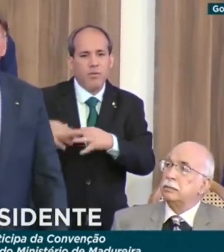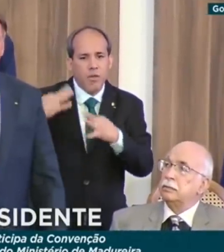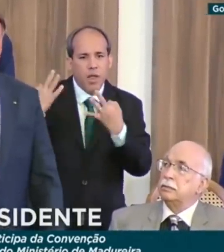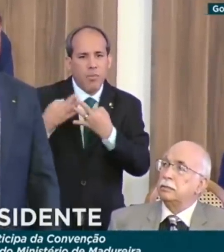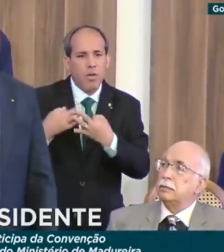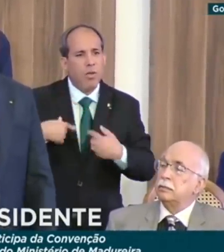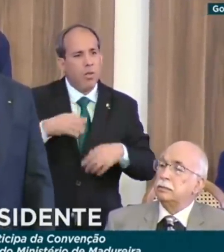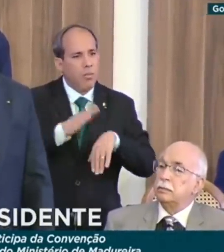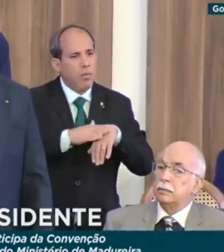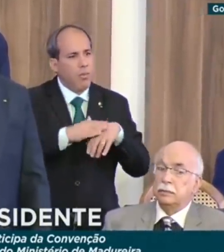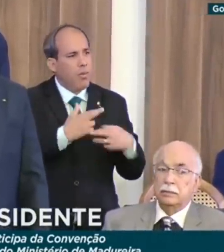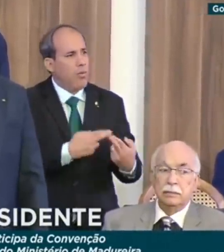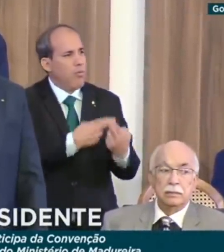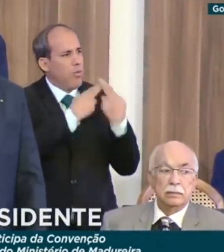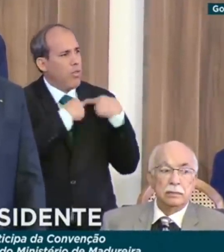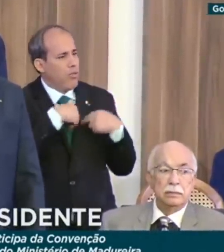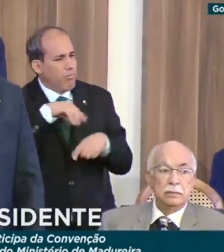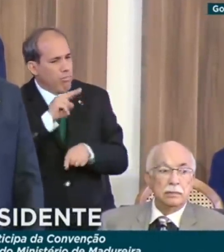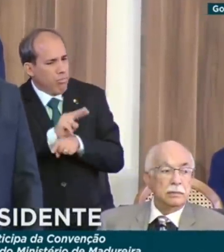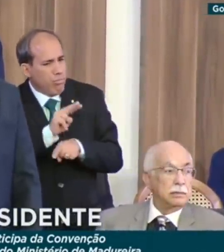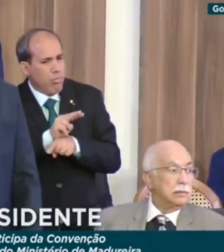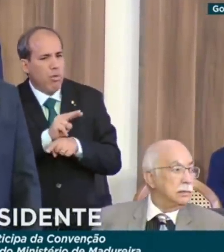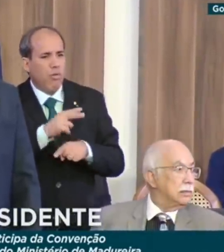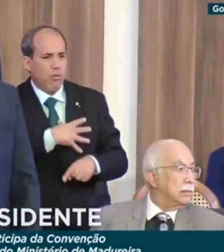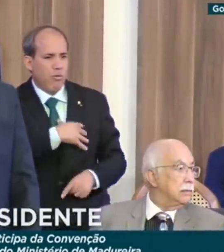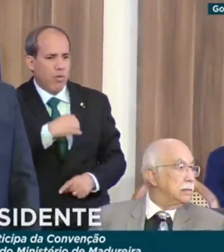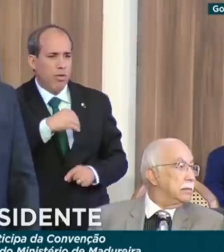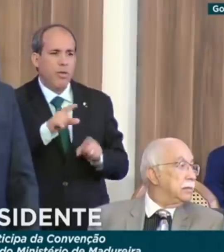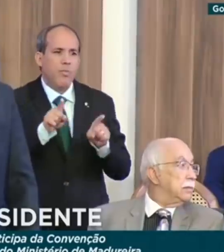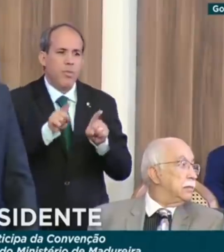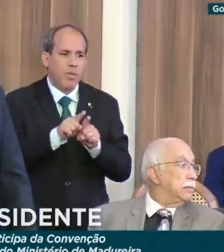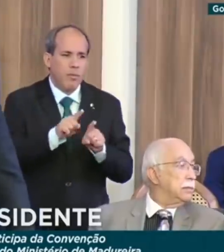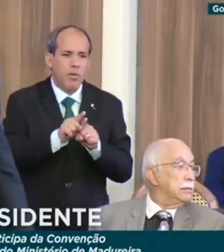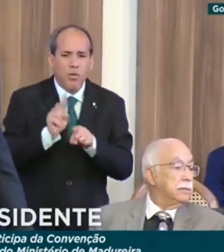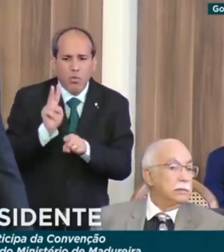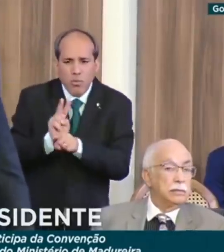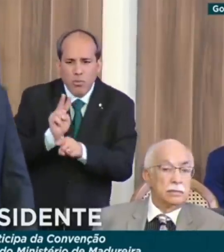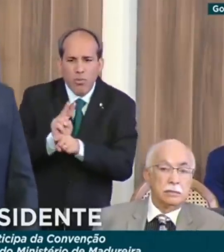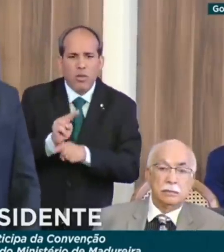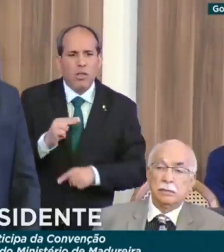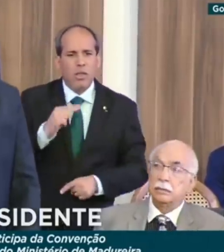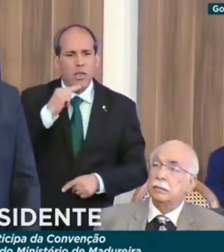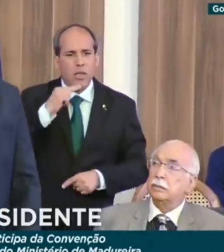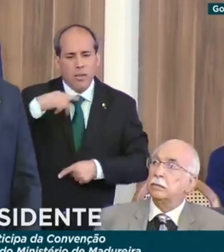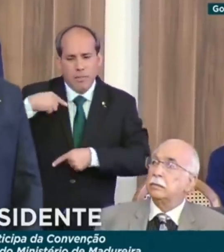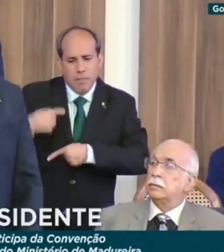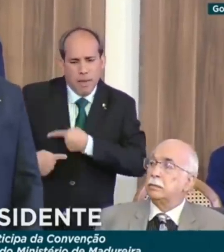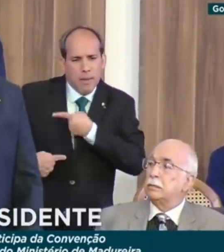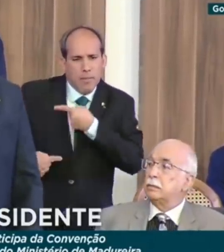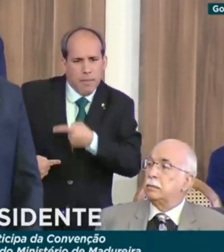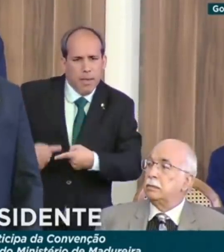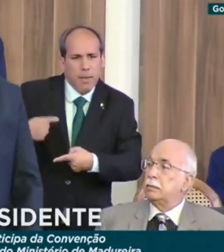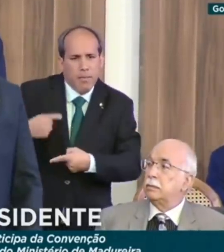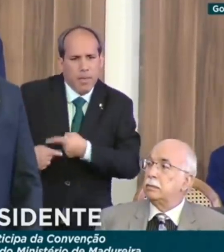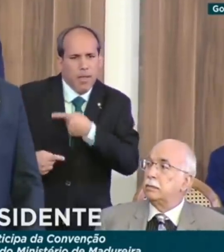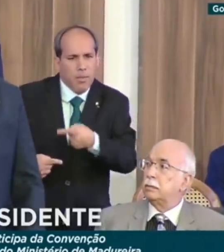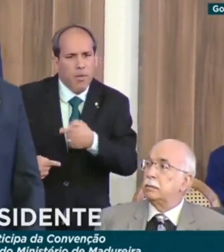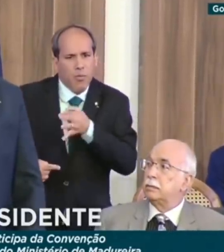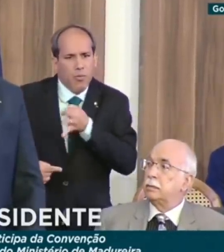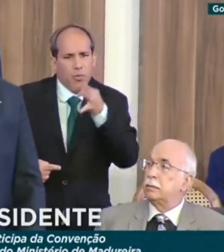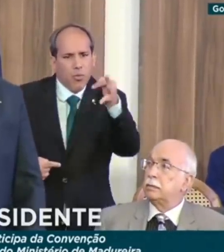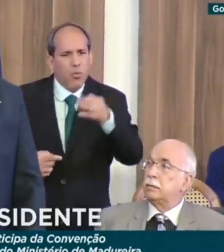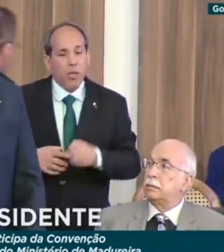pelos nossos filhos e, por que não dizer também, pelos nossos netos. Para onde estava